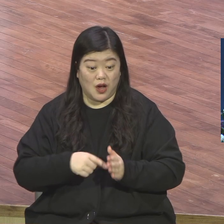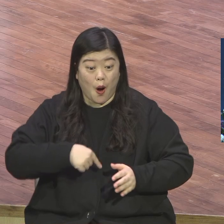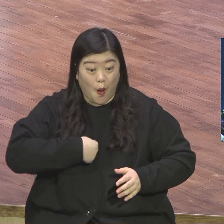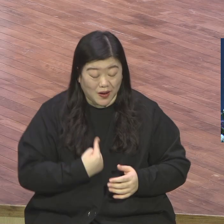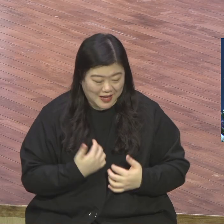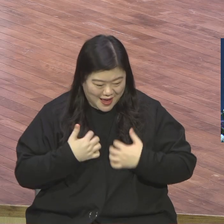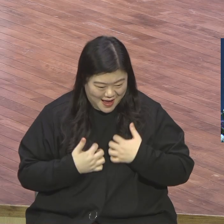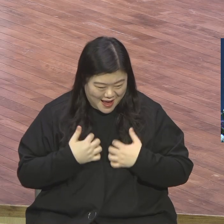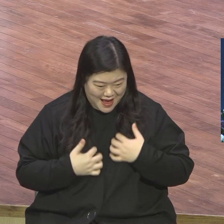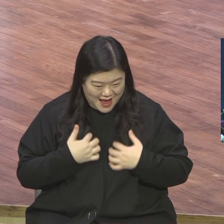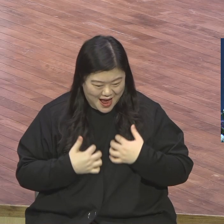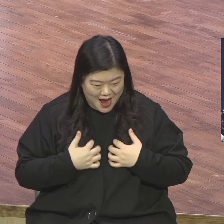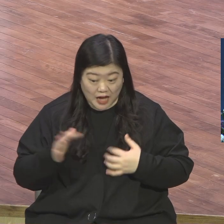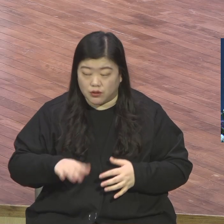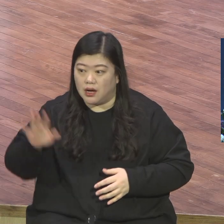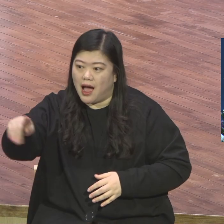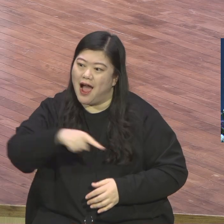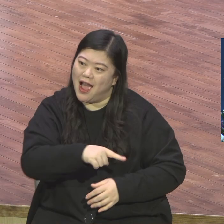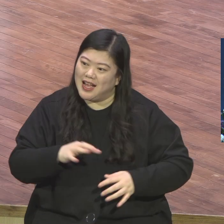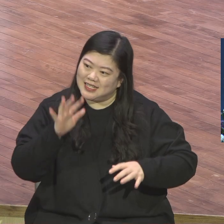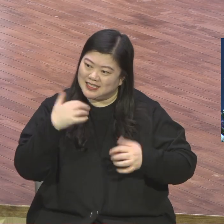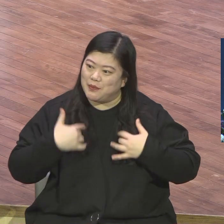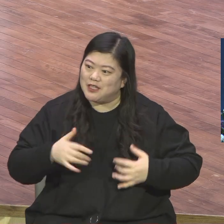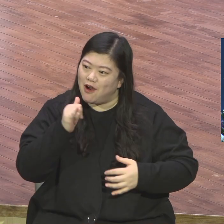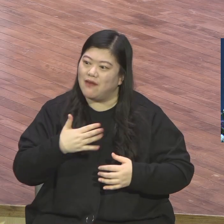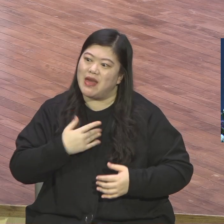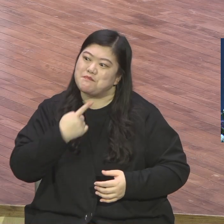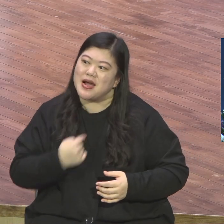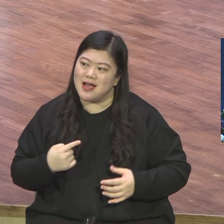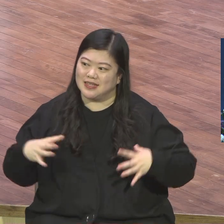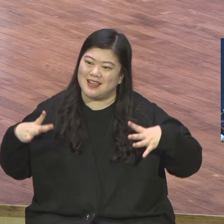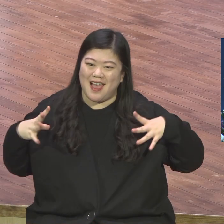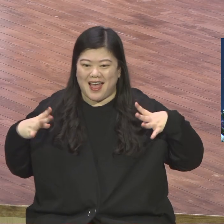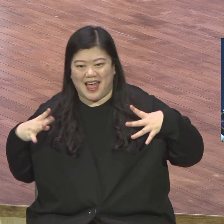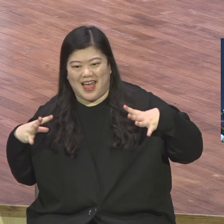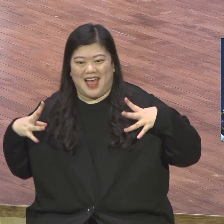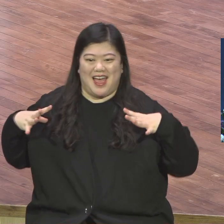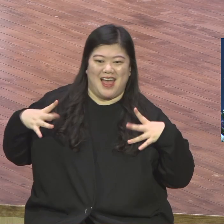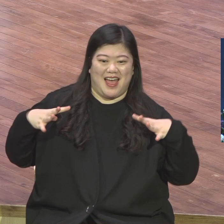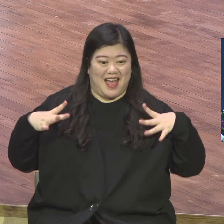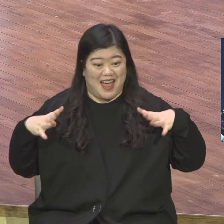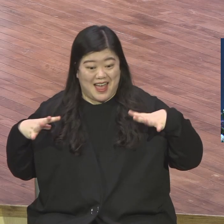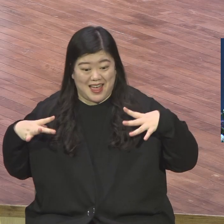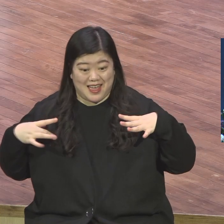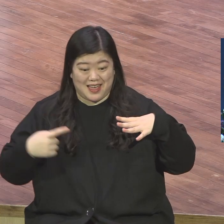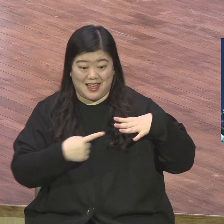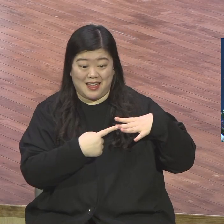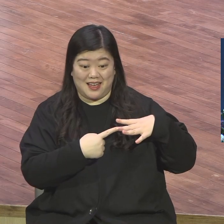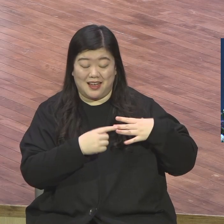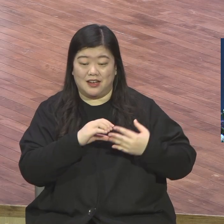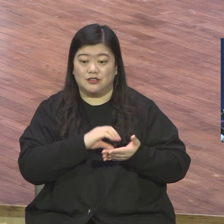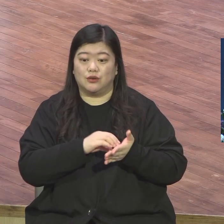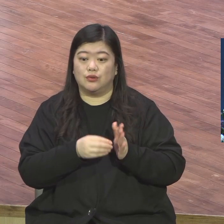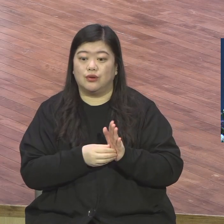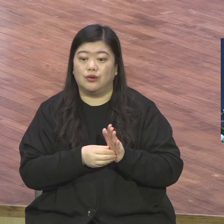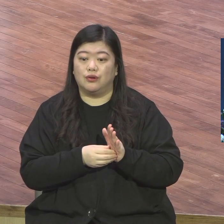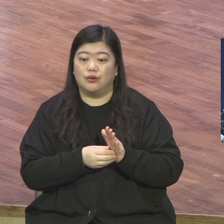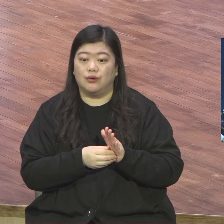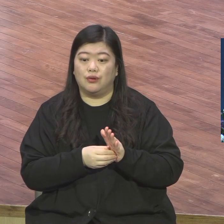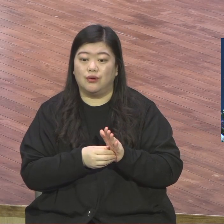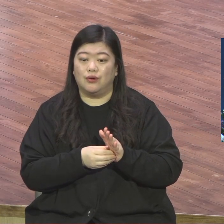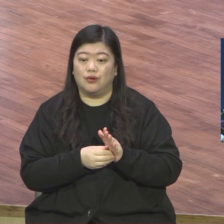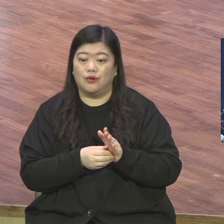그 즐거움, 그 하나님의 사랑을 느끼면서 즐거워한다 이 말은 하나님을 자랑한다.